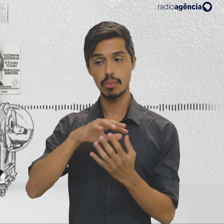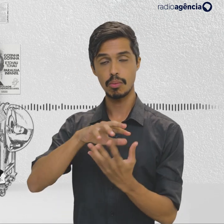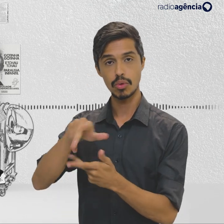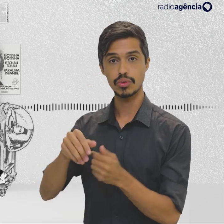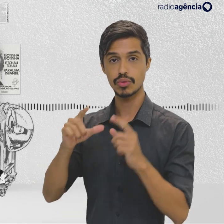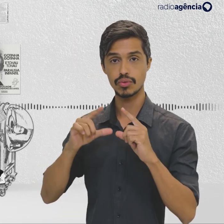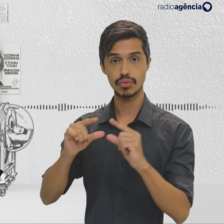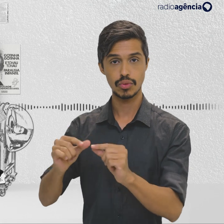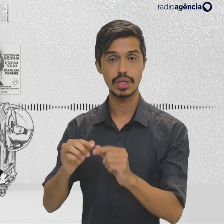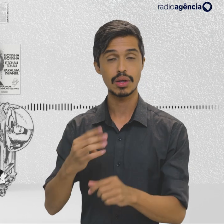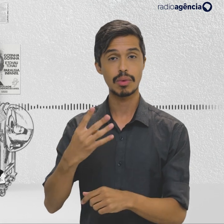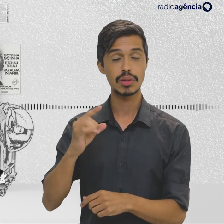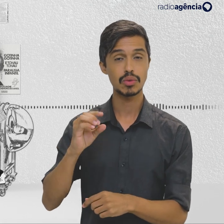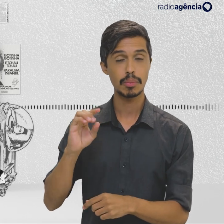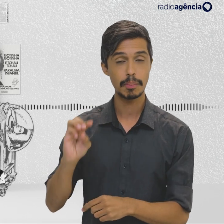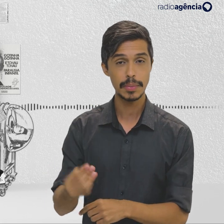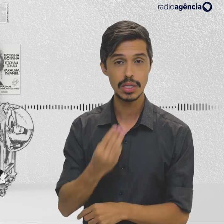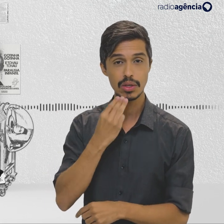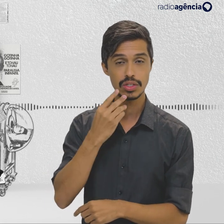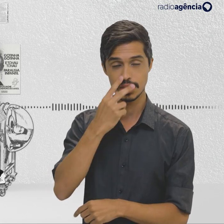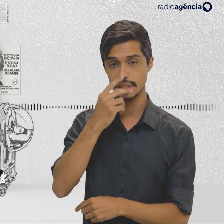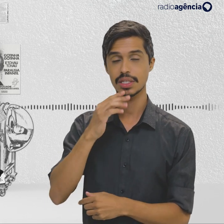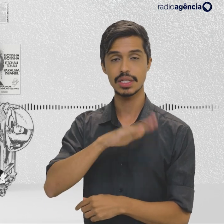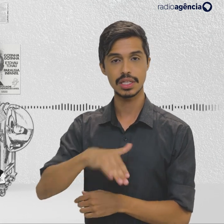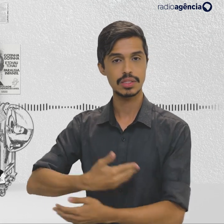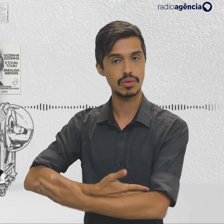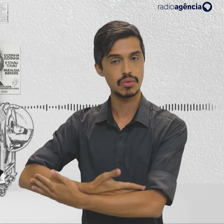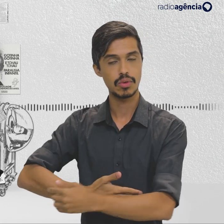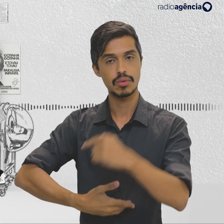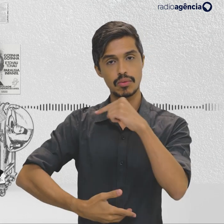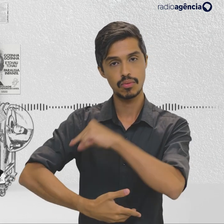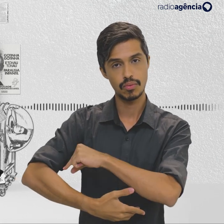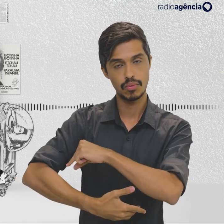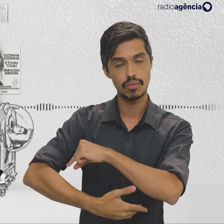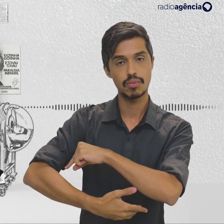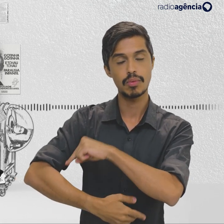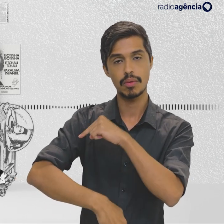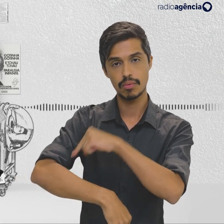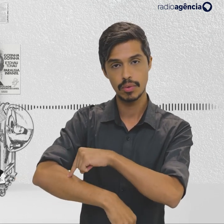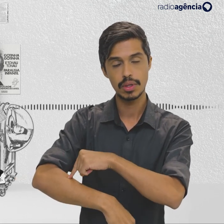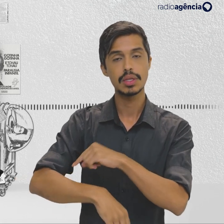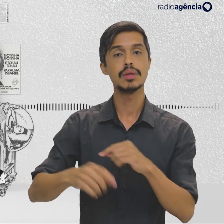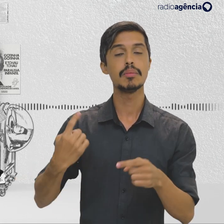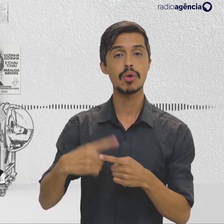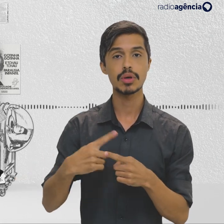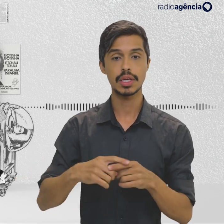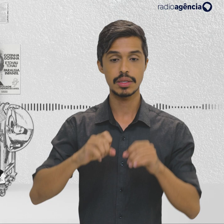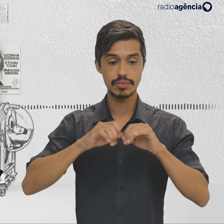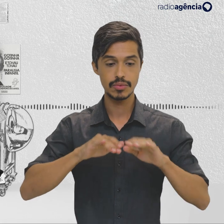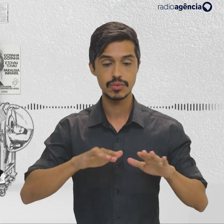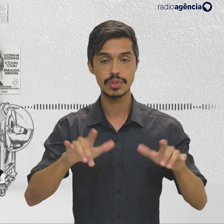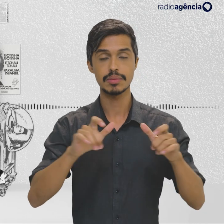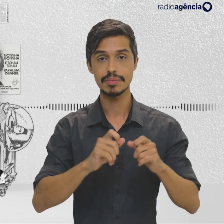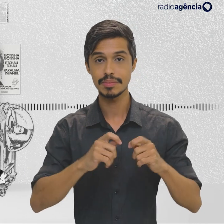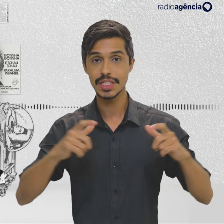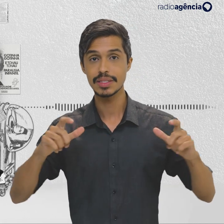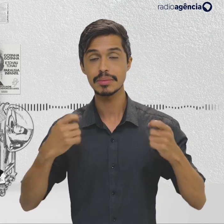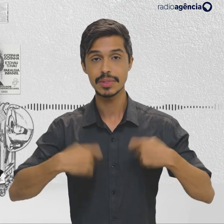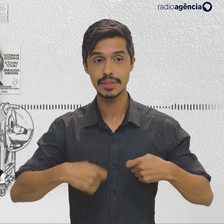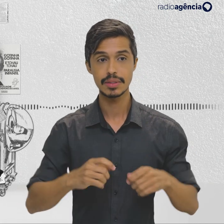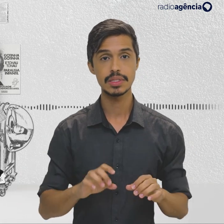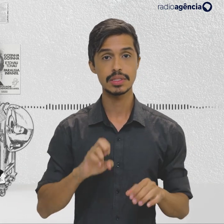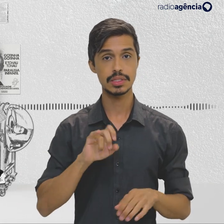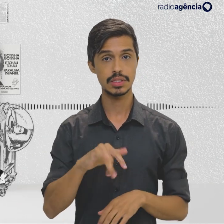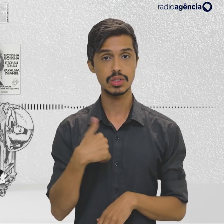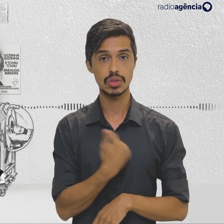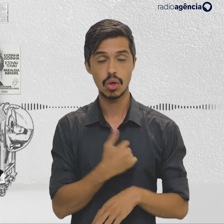redução 4 milhões de crianças foram vacinadas mas esse avanço precisa ser acelerado se a